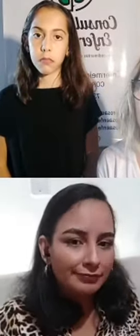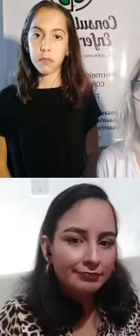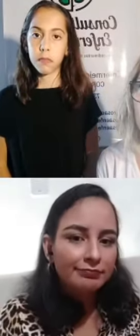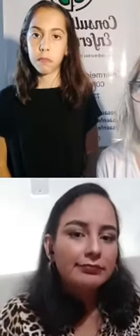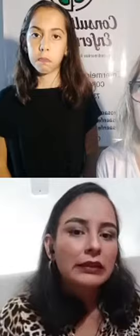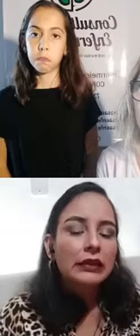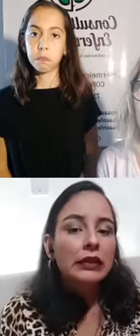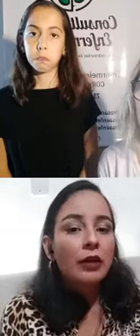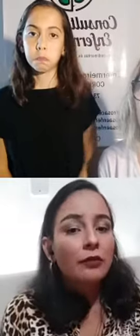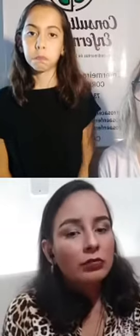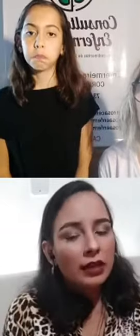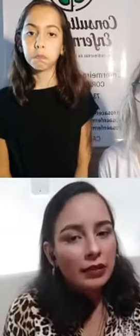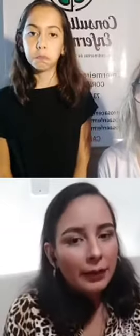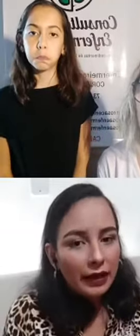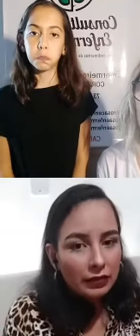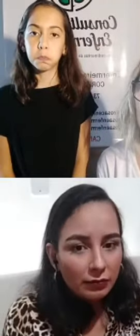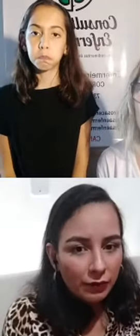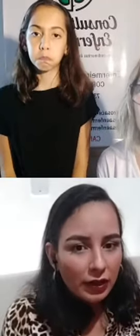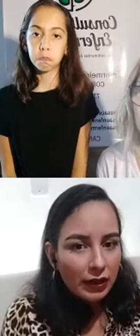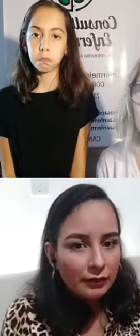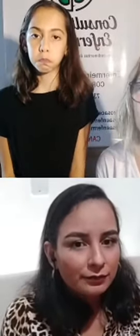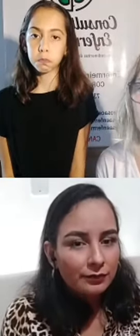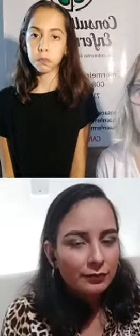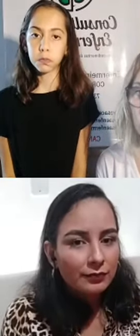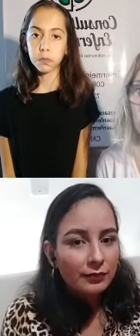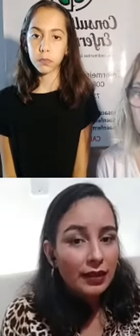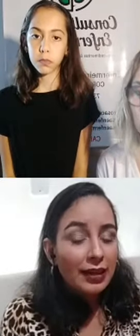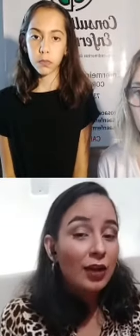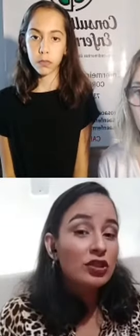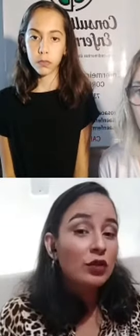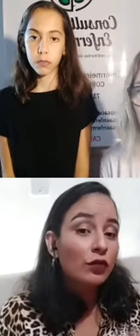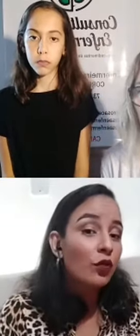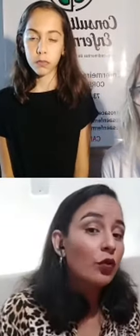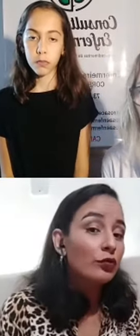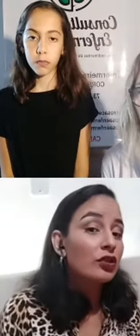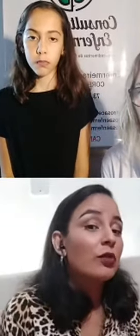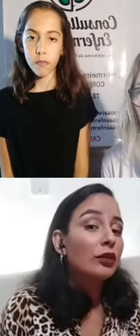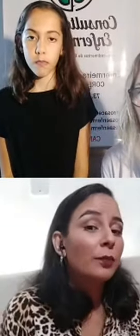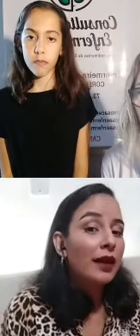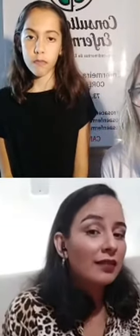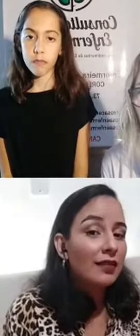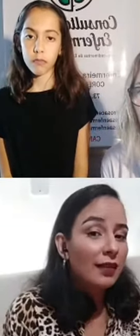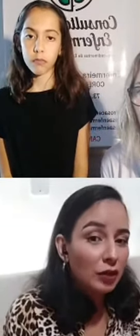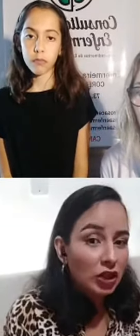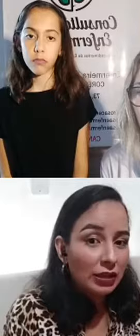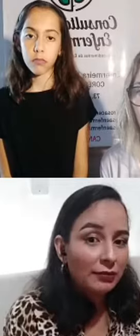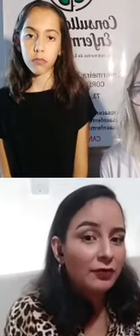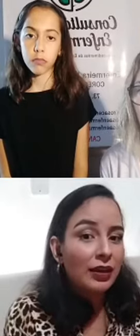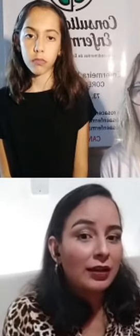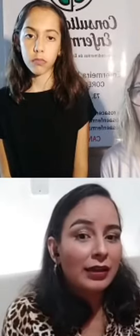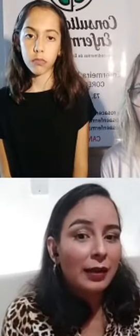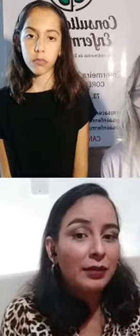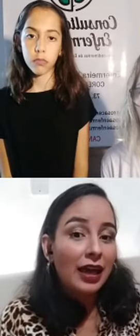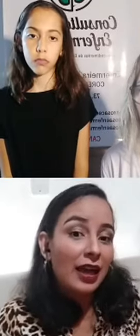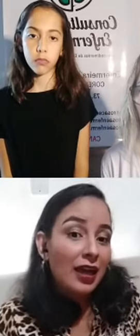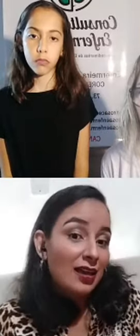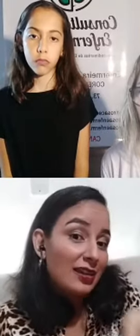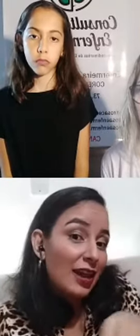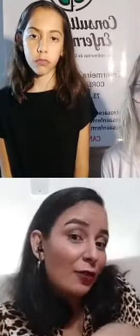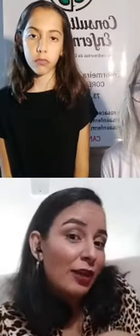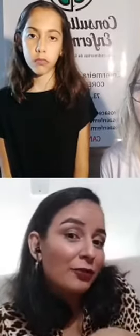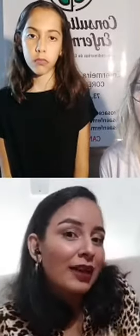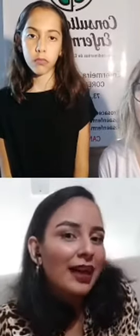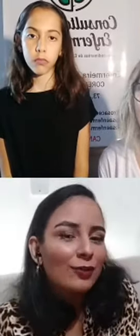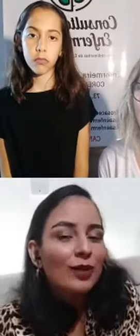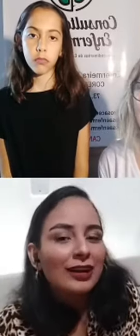fora e eu voltei a trabalhar em fevereiro. E eu tinha um sonho de quando eu parisse essa menina feia que é a minha, que